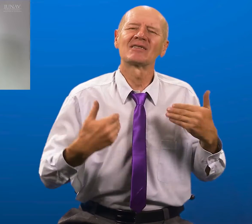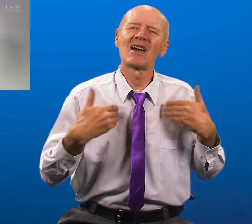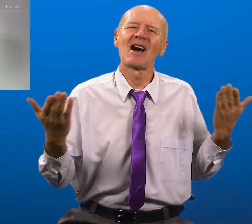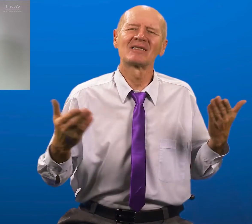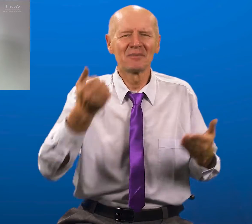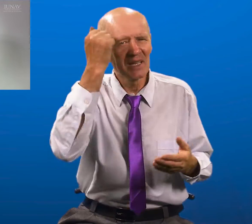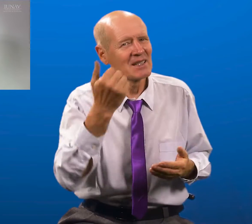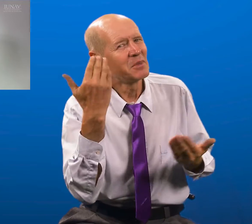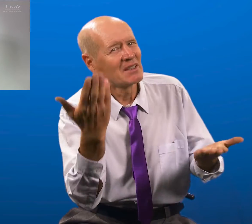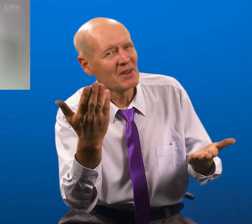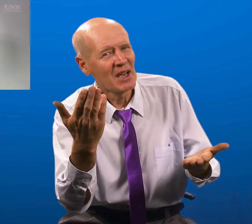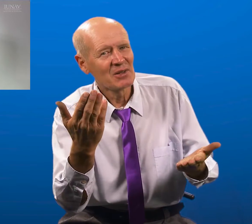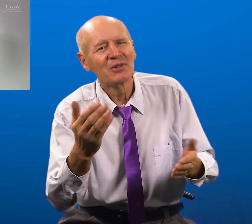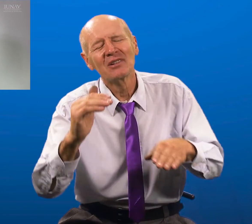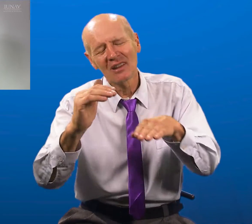доброту.